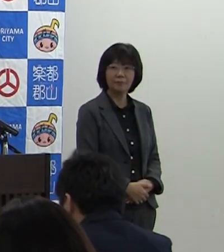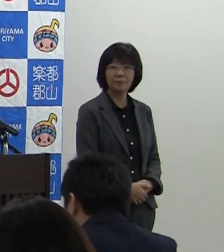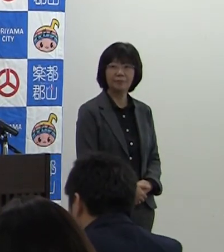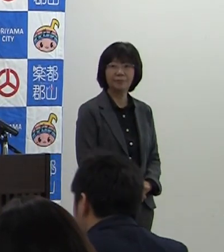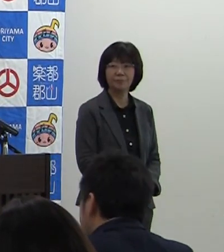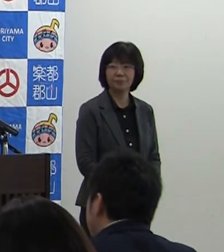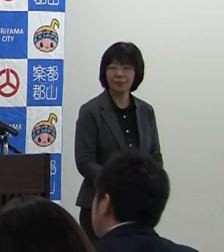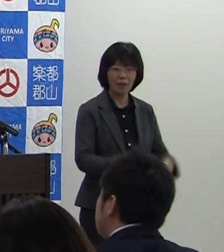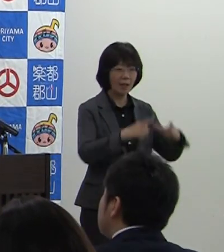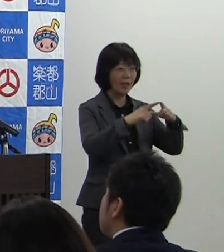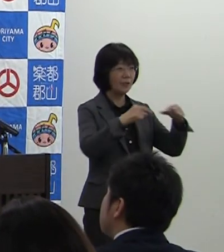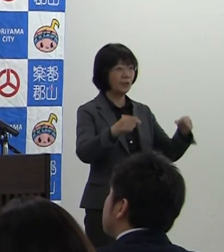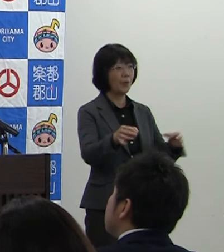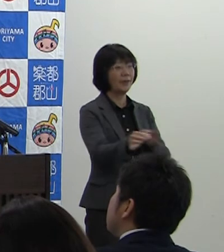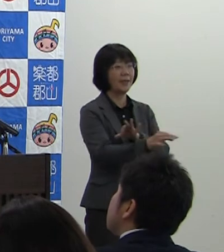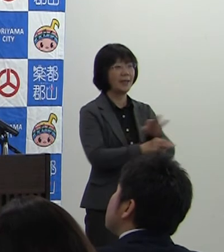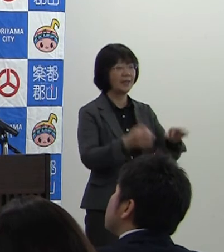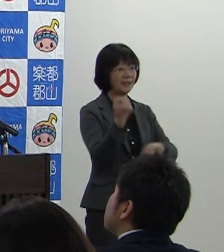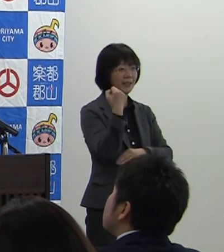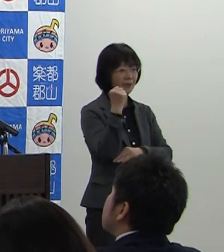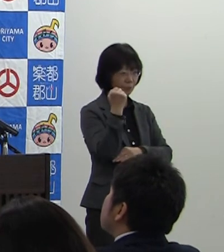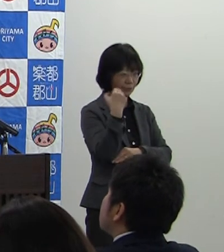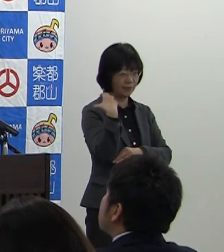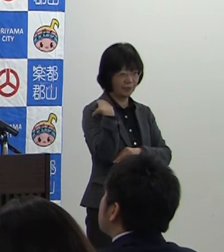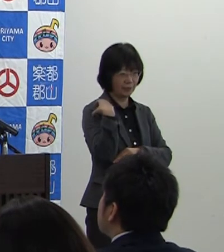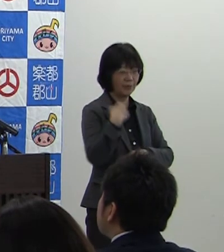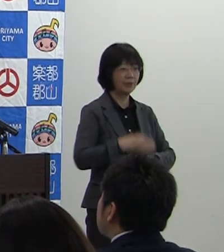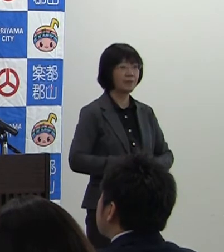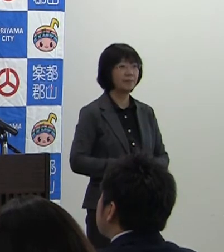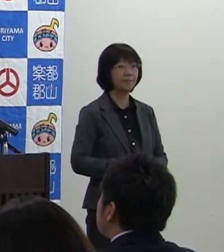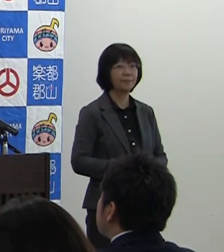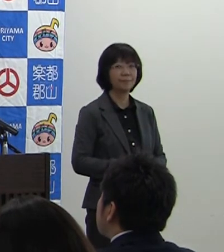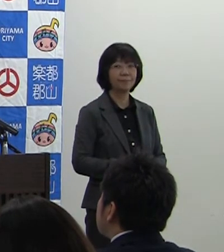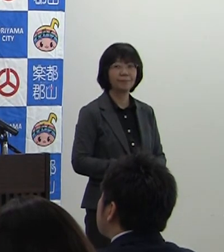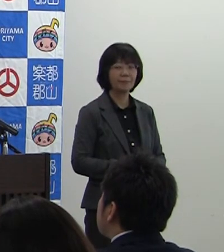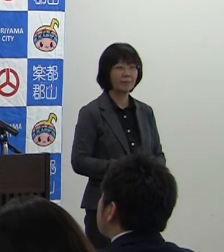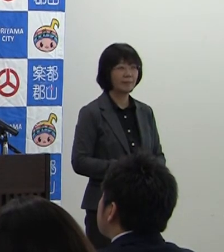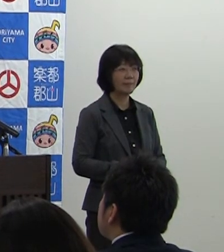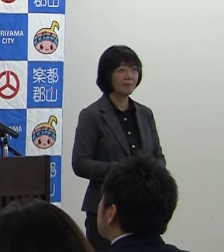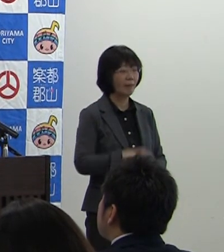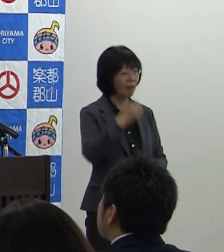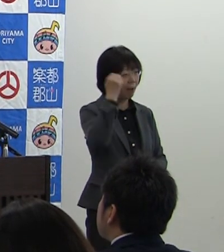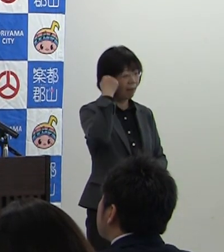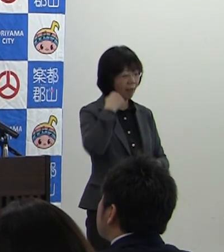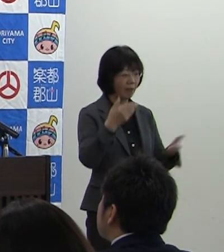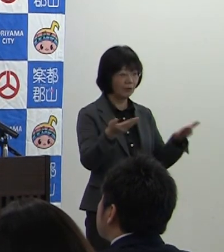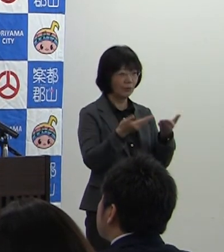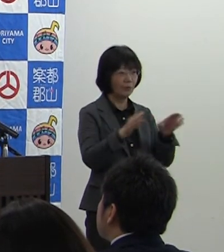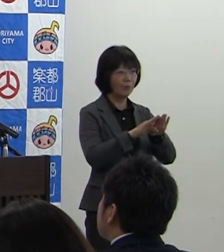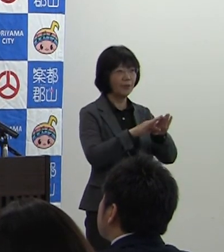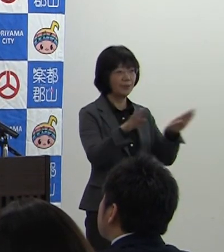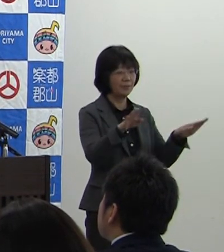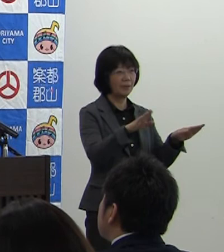すみません、広木良信と申します。先ほど朝のですね、仕事を始め式でのご挨拶、